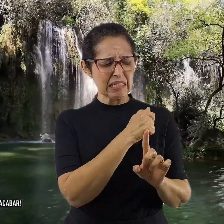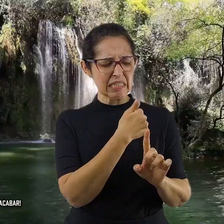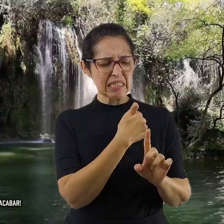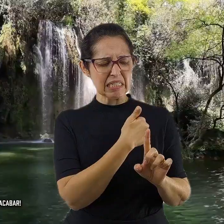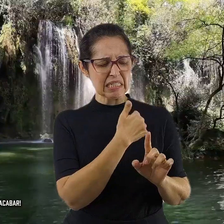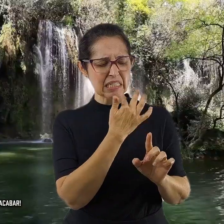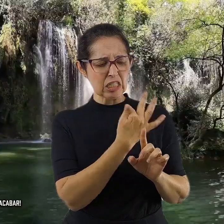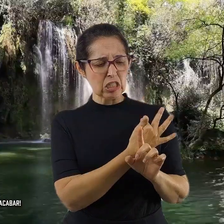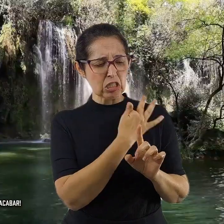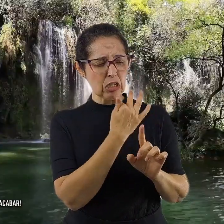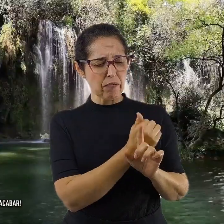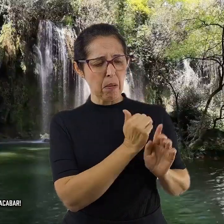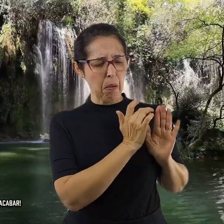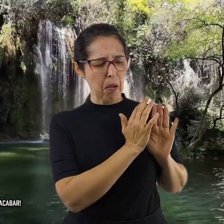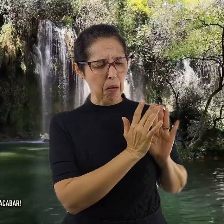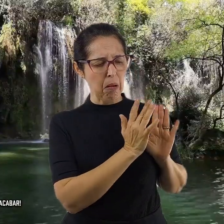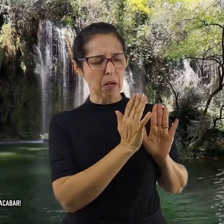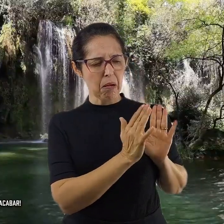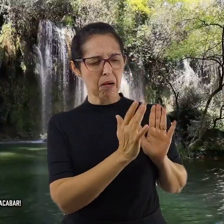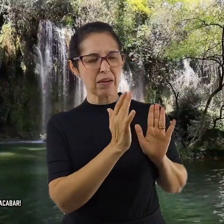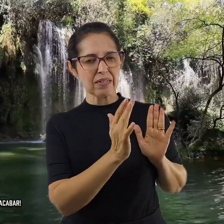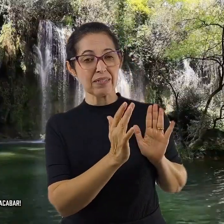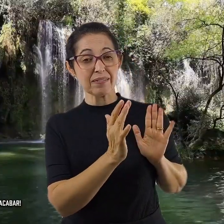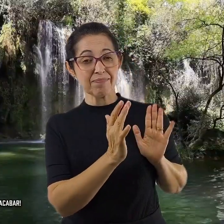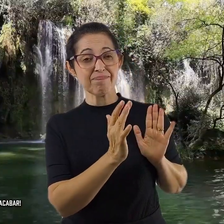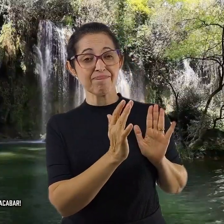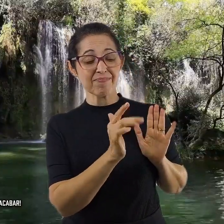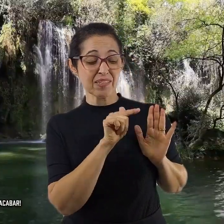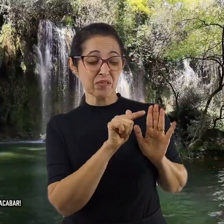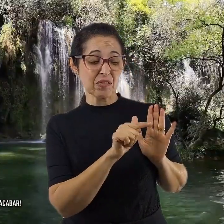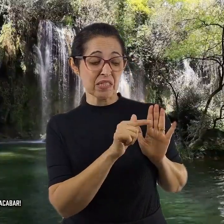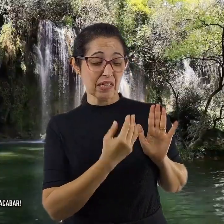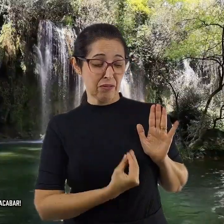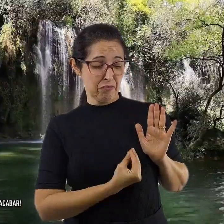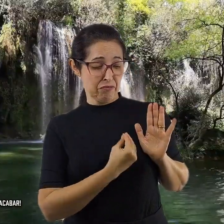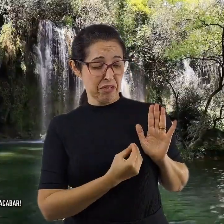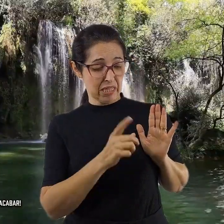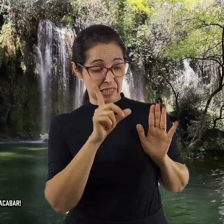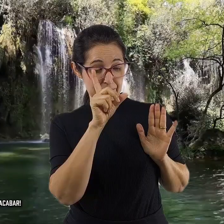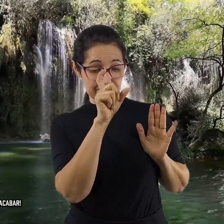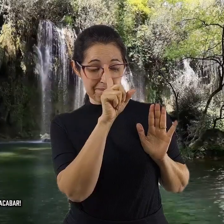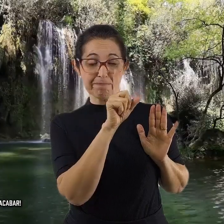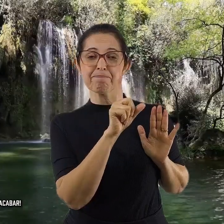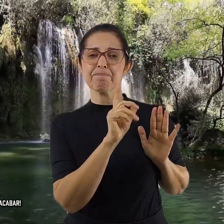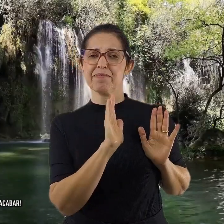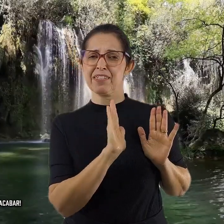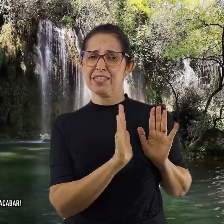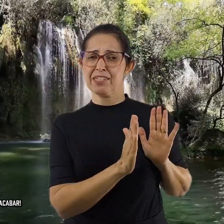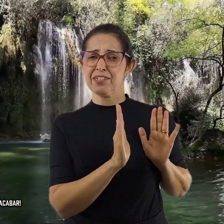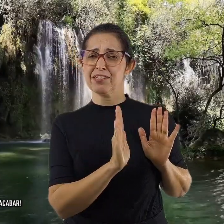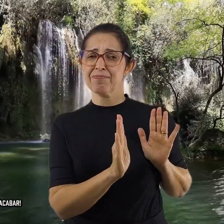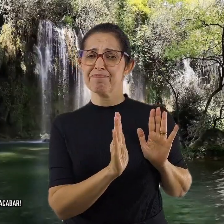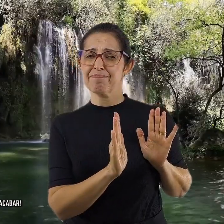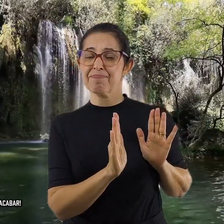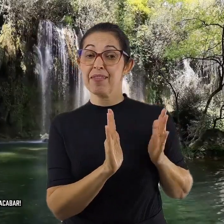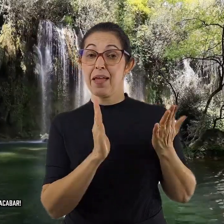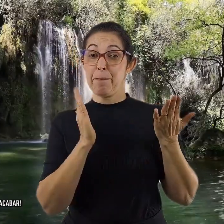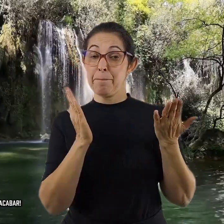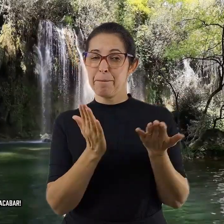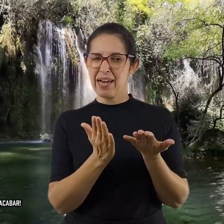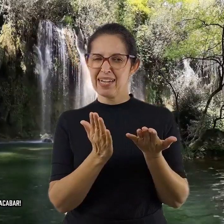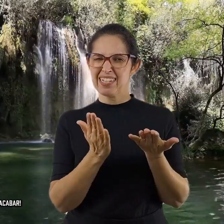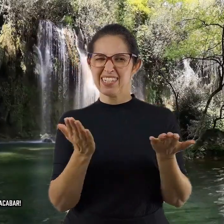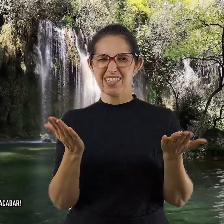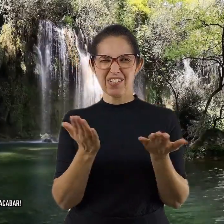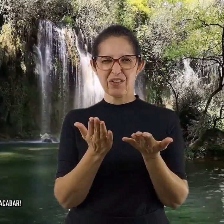canta cheio. que caminhavam Rei nai nai. já em dificuldade. Ola da marracho canta. Mas esta noite eu vos